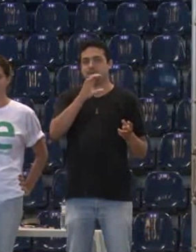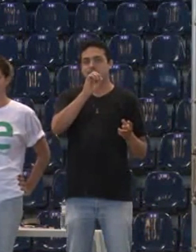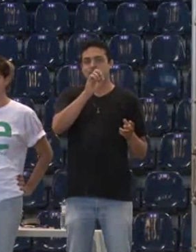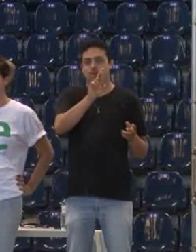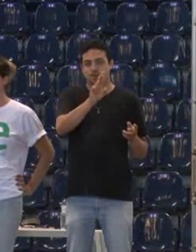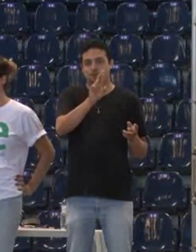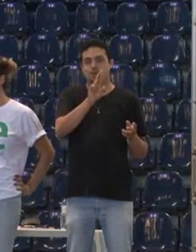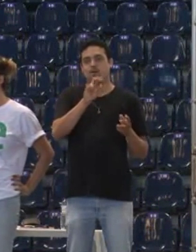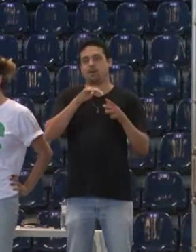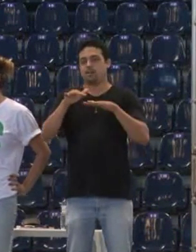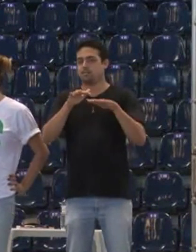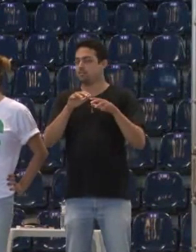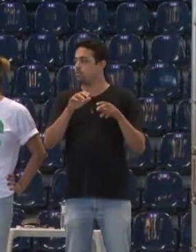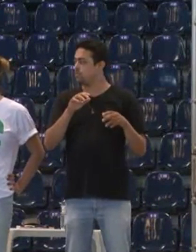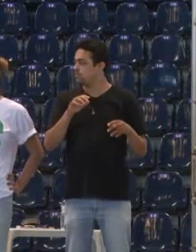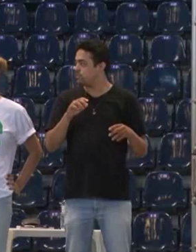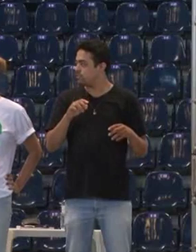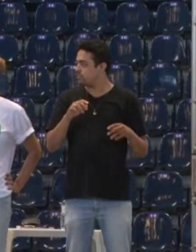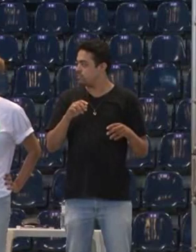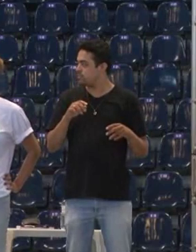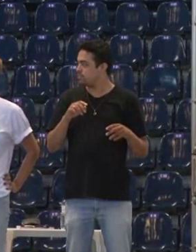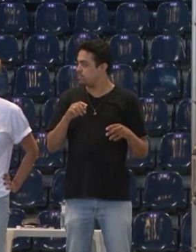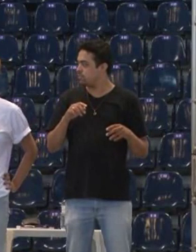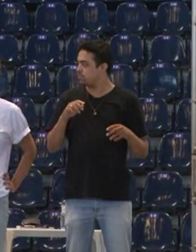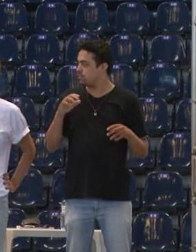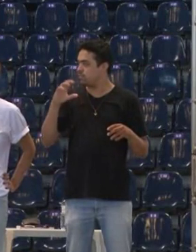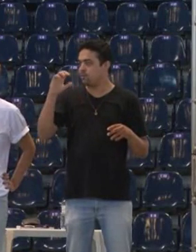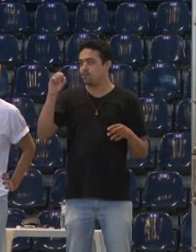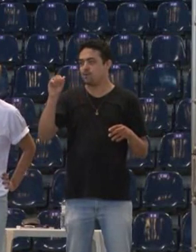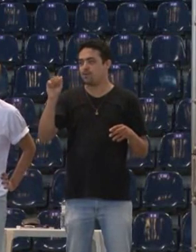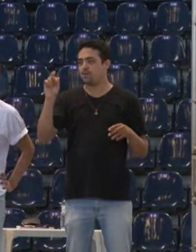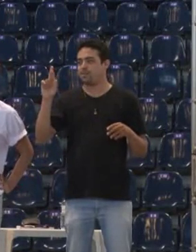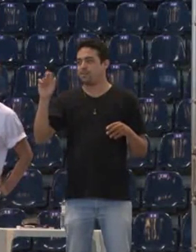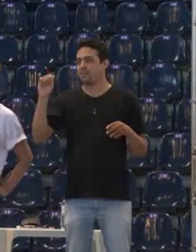luiz gallo coração